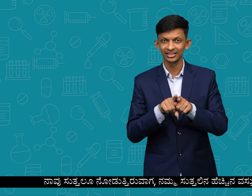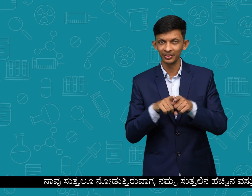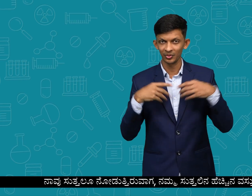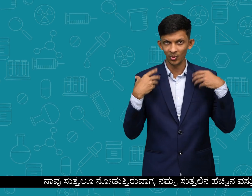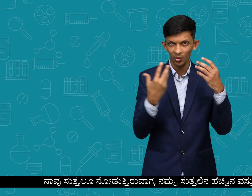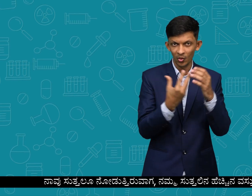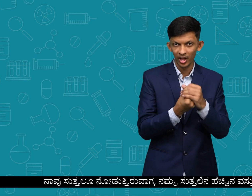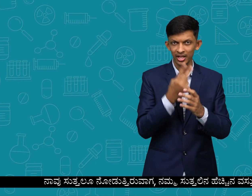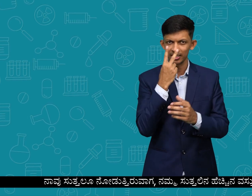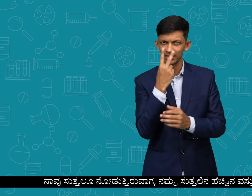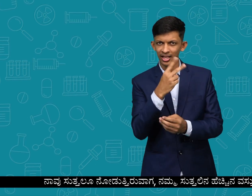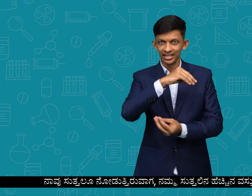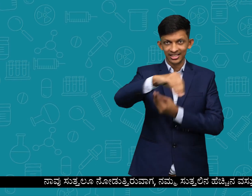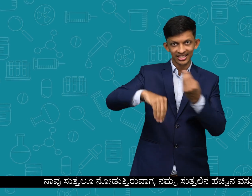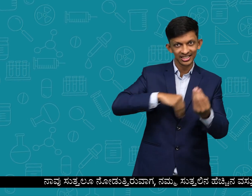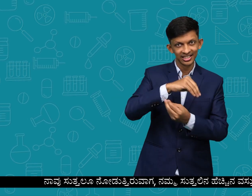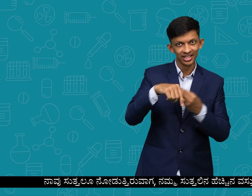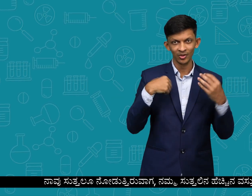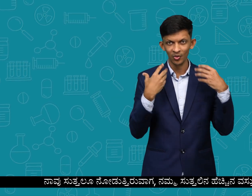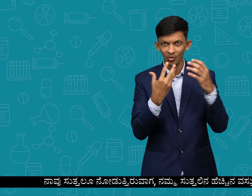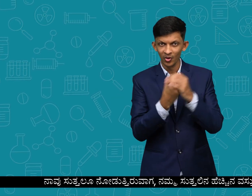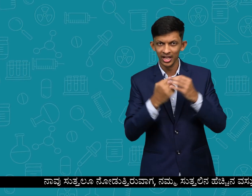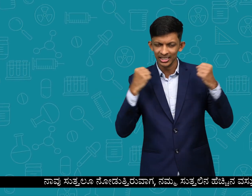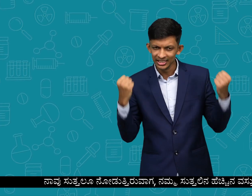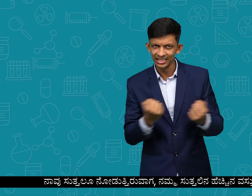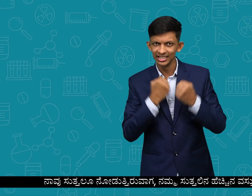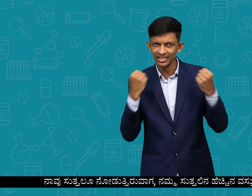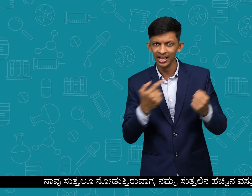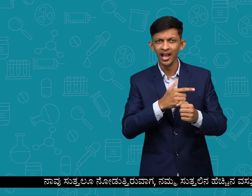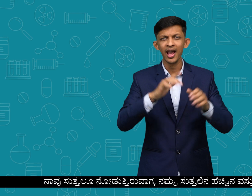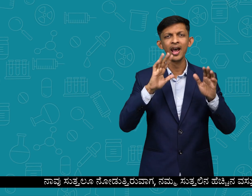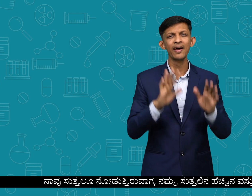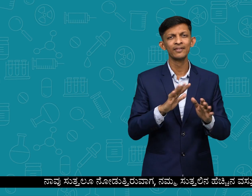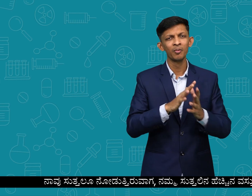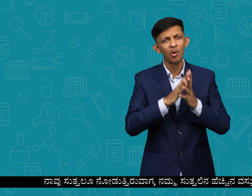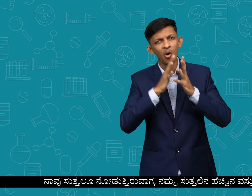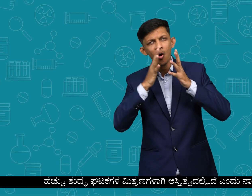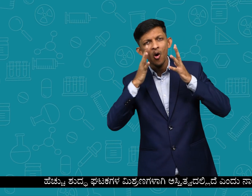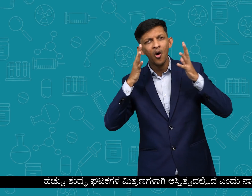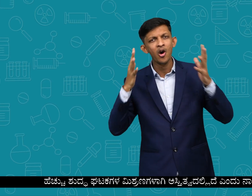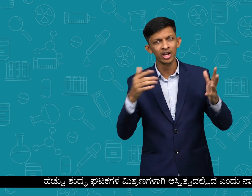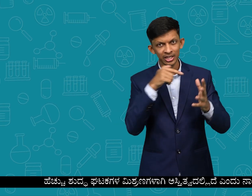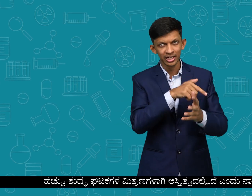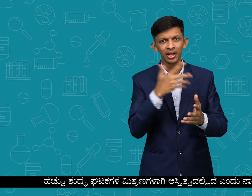ನಾವು ಸುತ್ತಲೂ ನೋಡುತ್ತಿರುವಾಗ ನಮ್ಮ ಸುತ್ತಲಿನ ಹೆಚ್ಚಿನ ವಸ್ತುವು 2 ಅಥವಾ ಹೆಚ್ಚು ಶುದ್ಧ